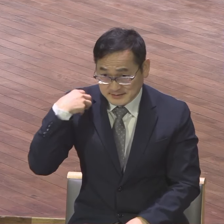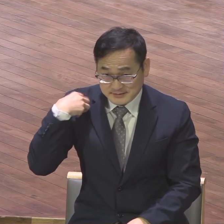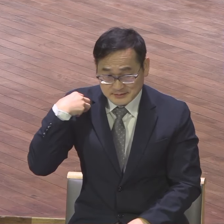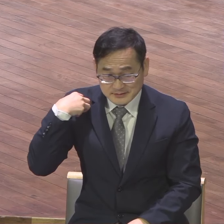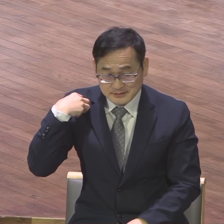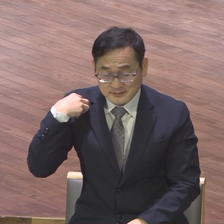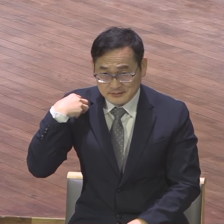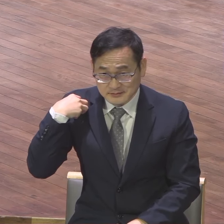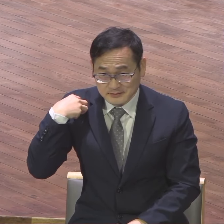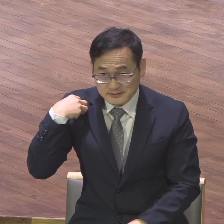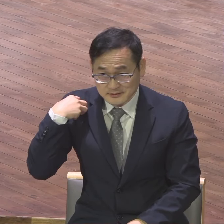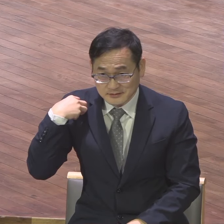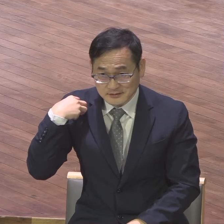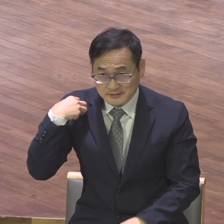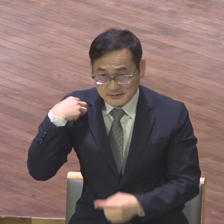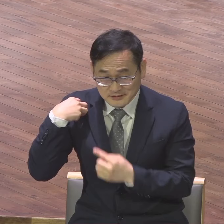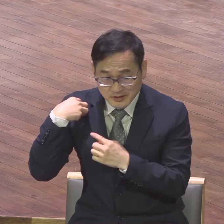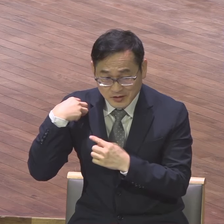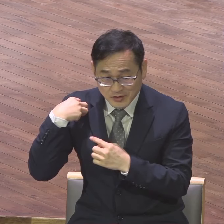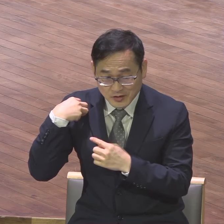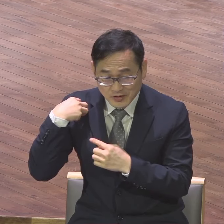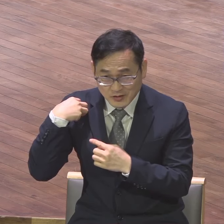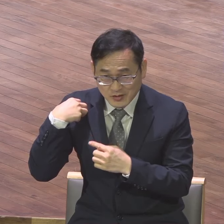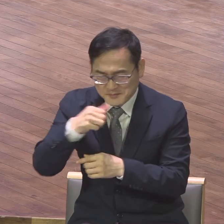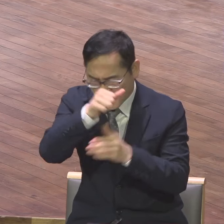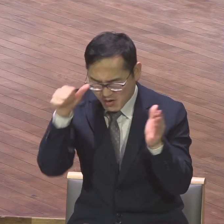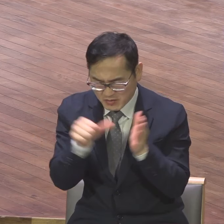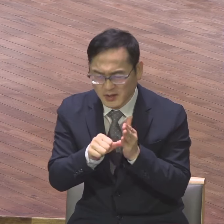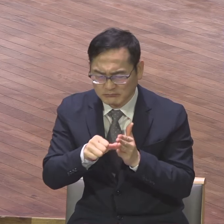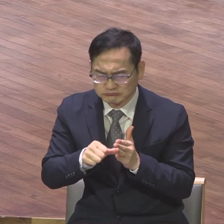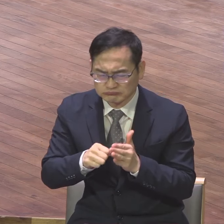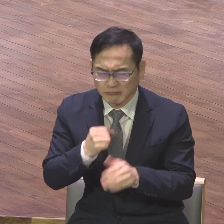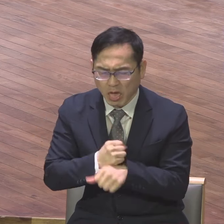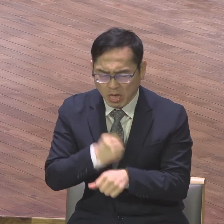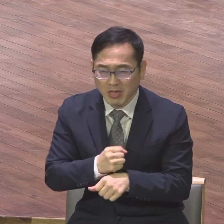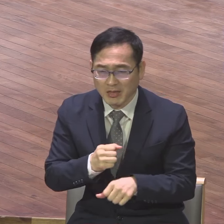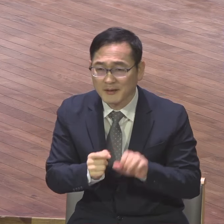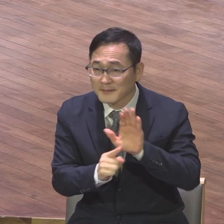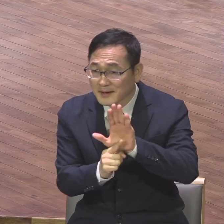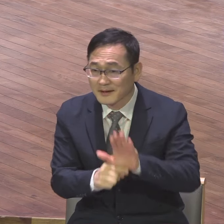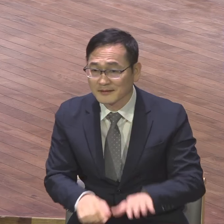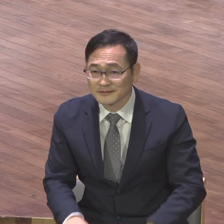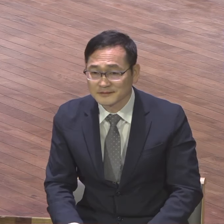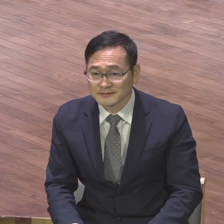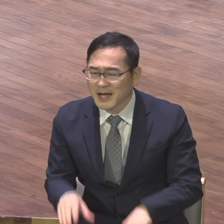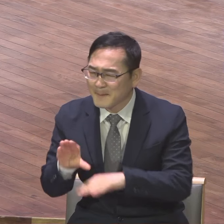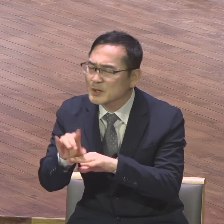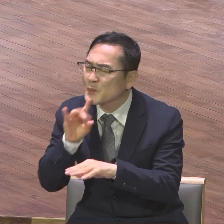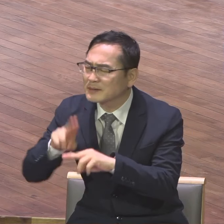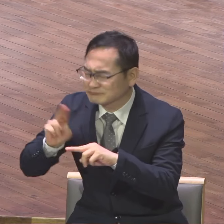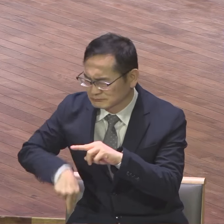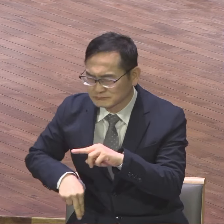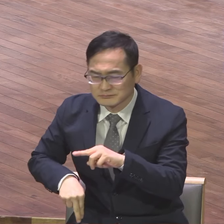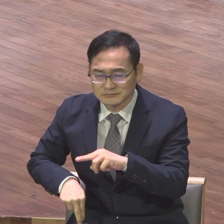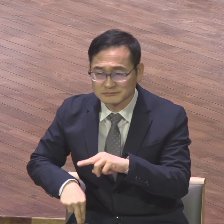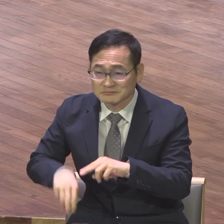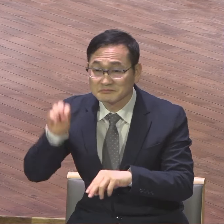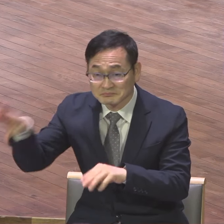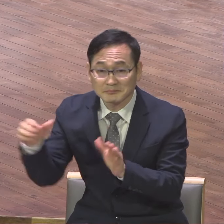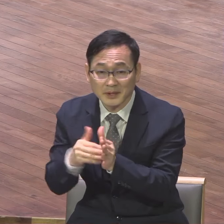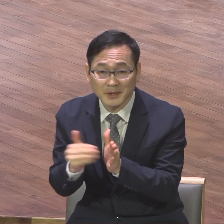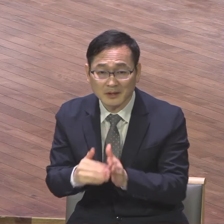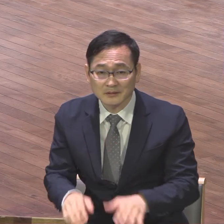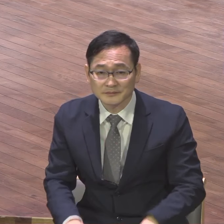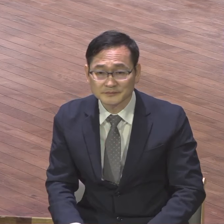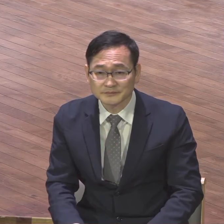그렇게 주님 앞에 설 때까지 할 것이다 그런 의미로 그렇게 말씀을 드렸거든요. 그렇기 때문에